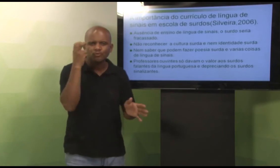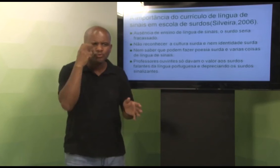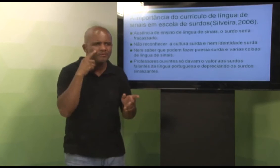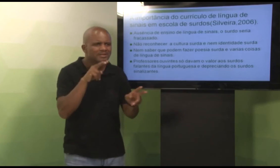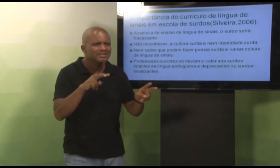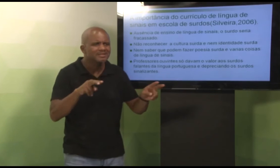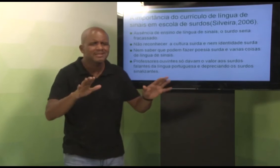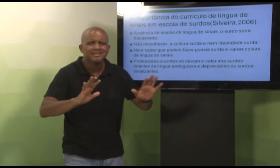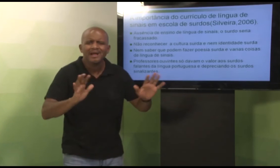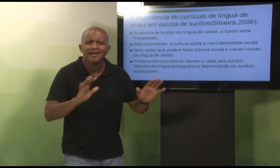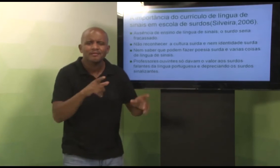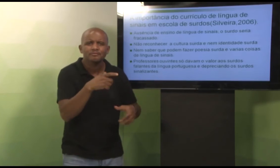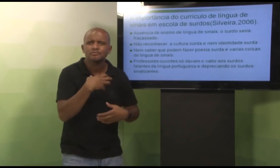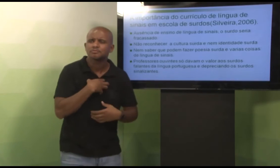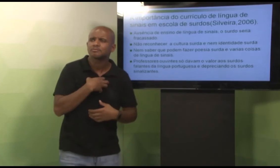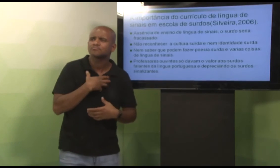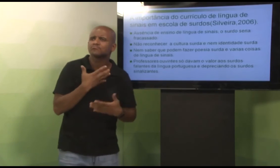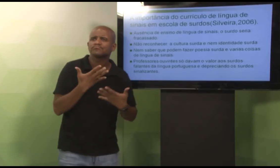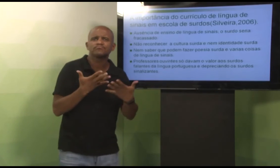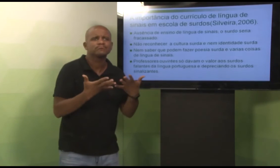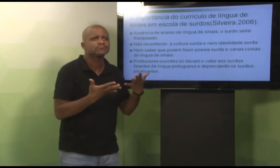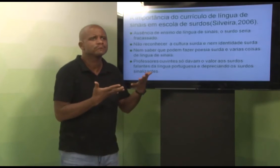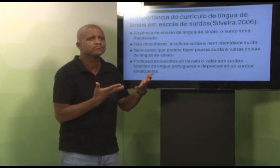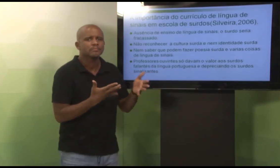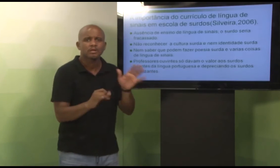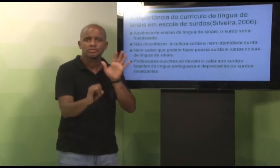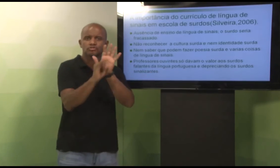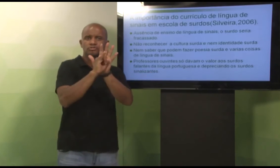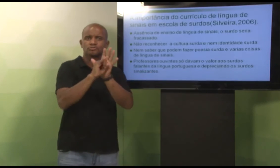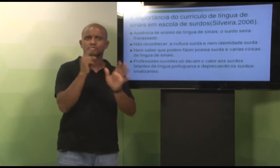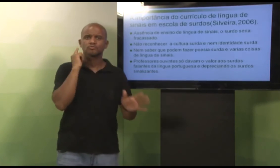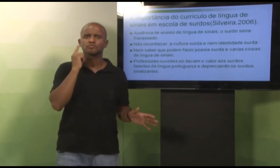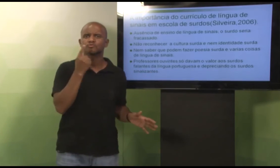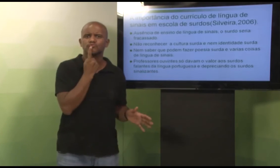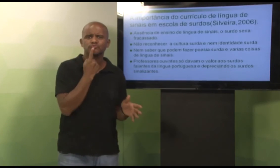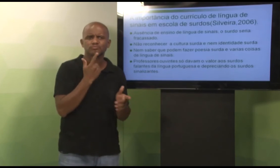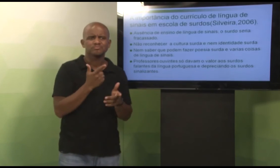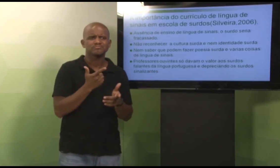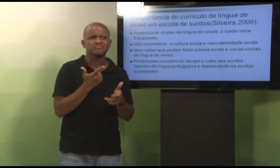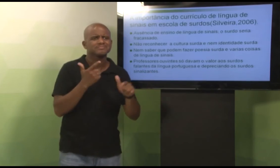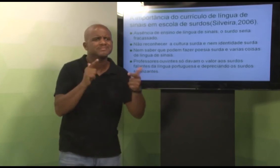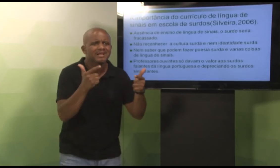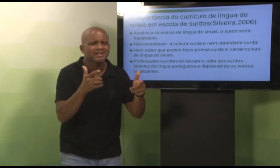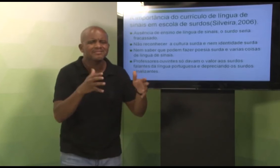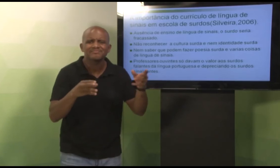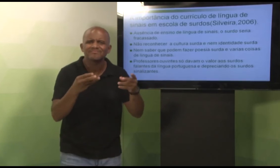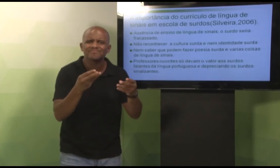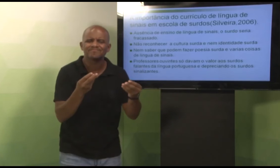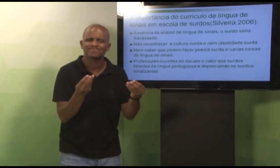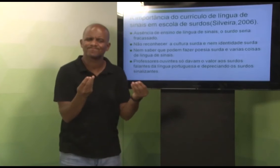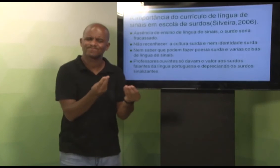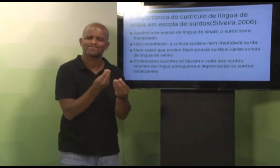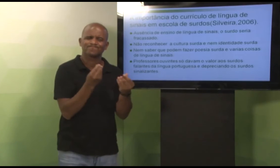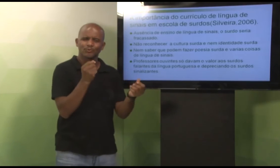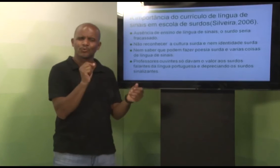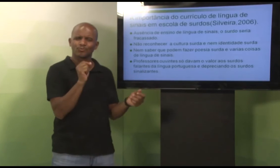expressar, que com a língua de sinais ele contava piada, desenvolvia uma cultura. Sem a língua de sinais, ele não teria uma